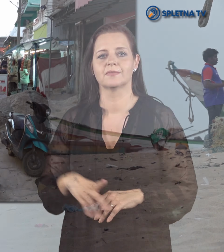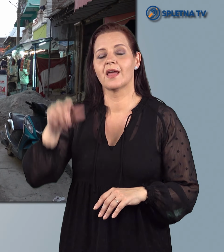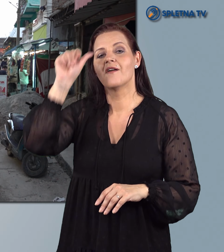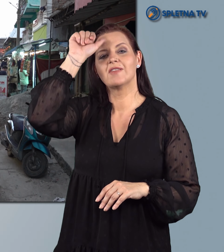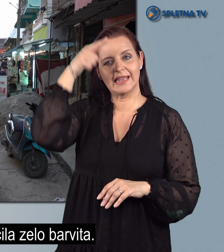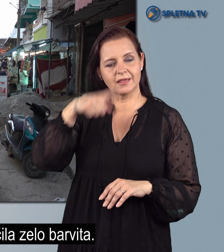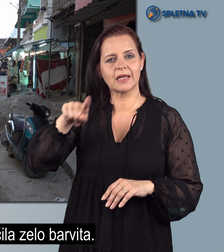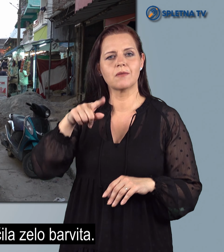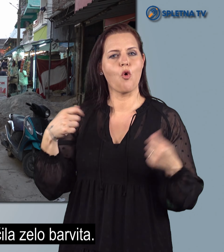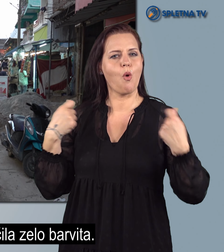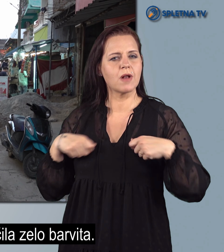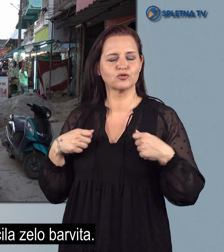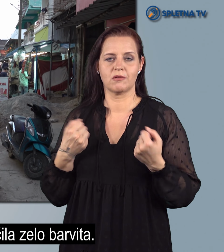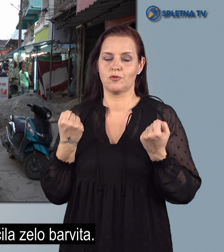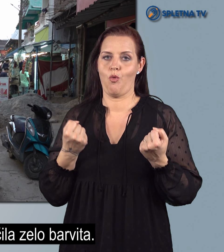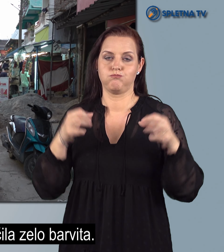V Indiji so oblačila zelo barvita.